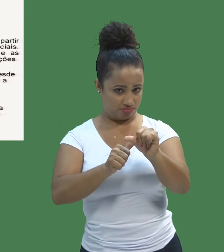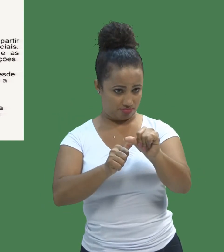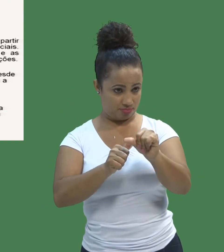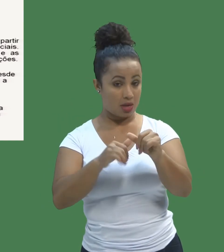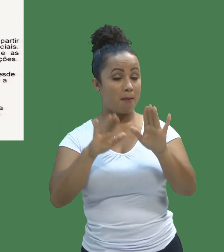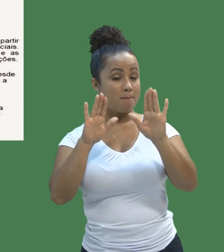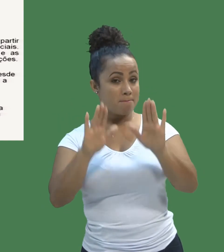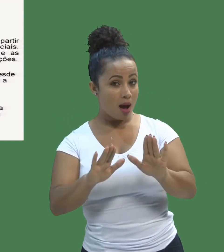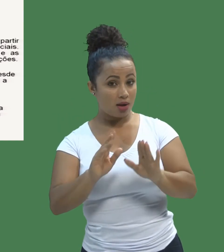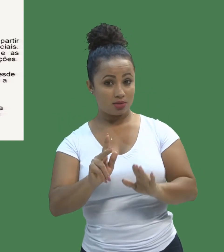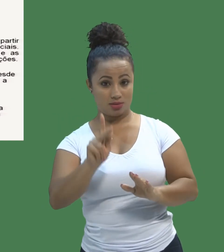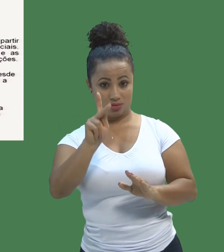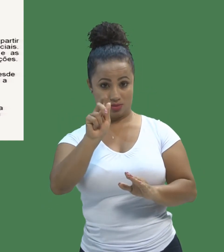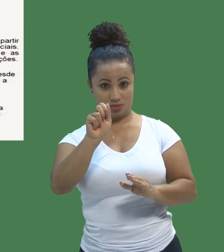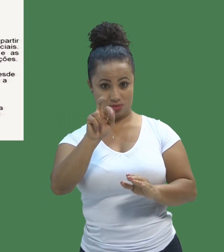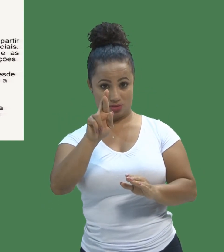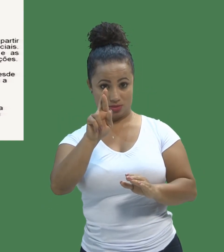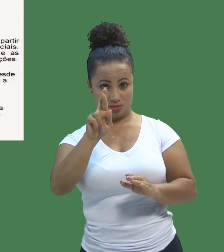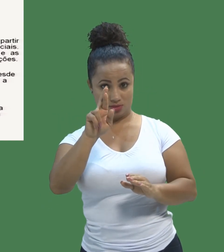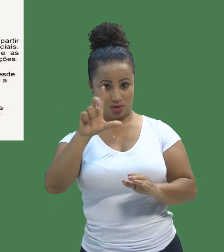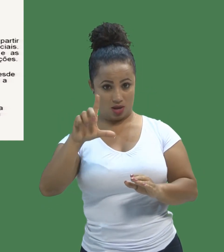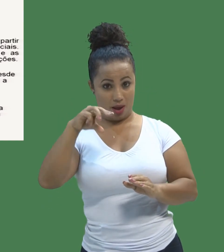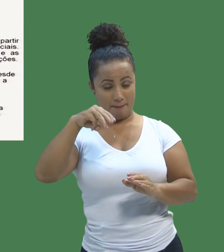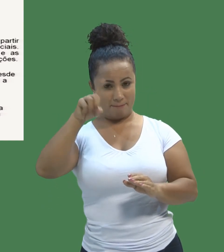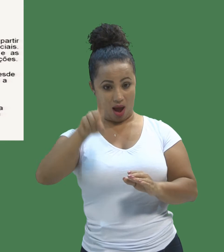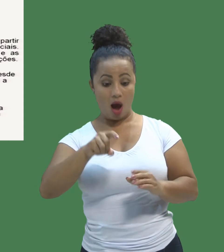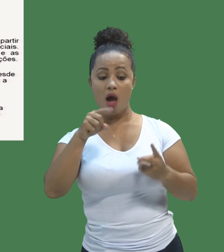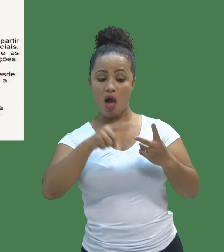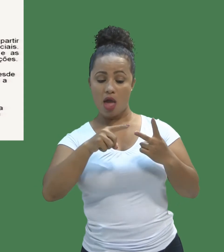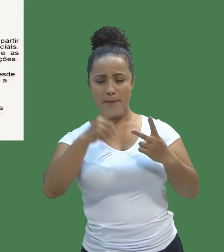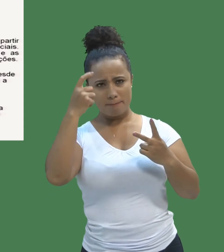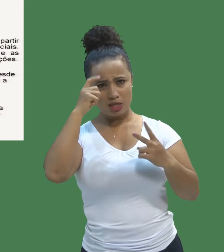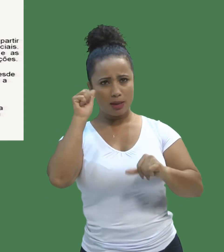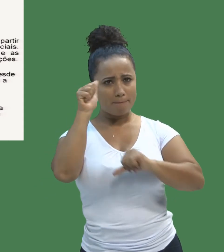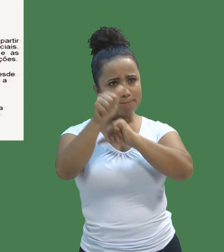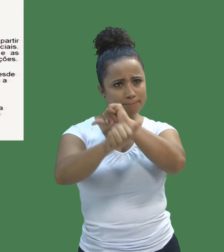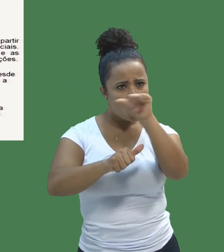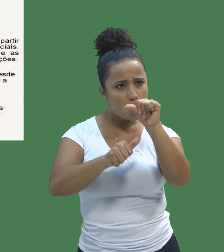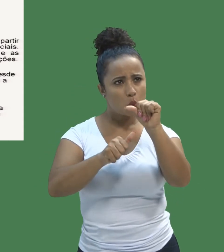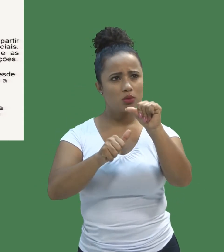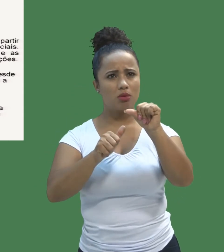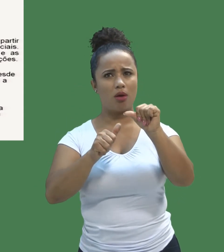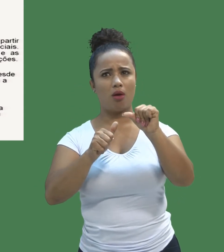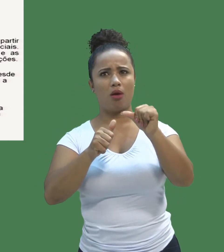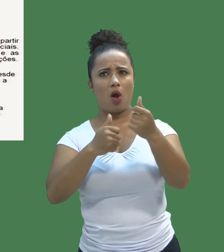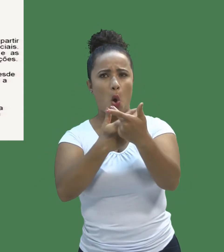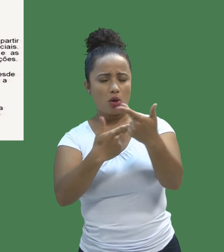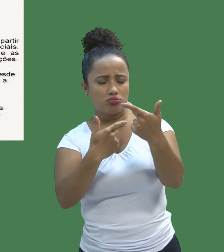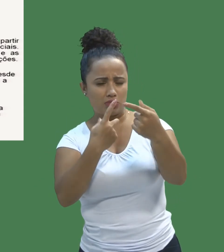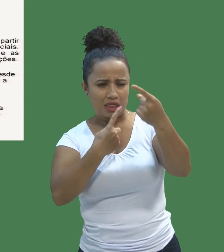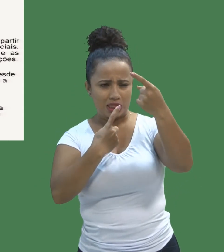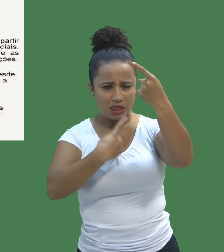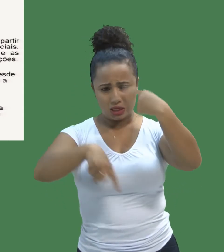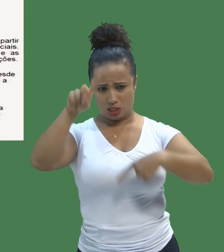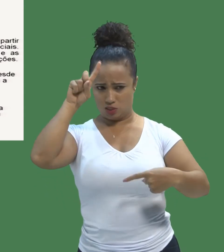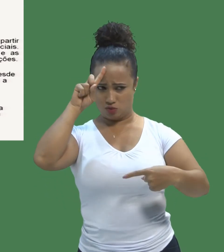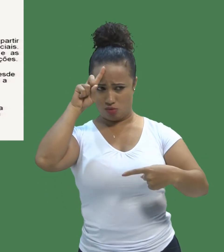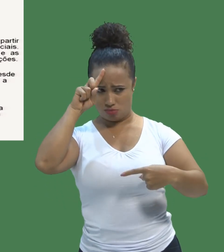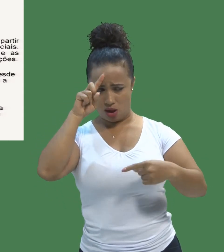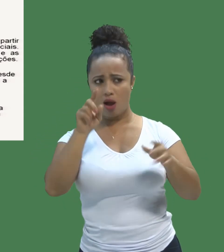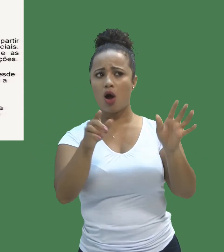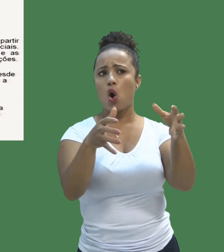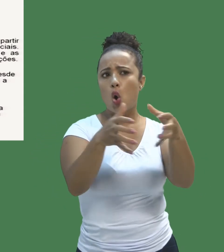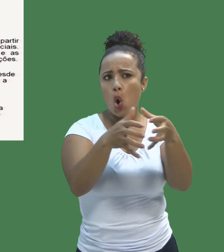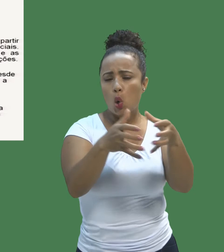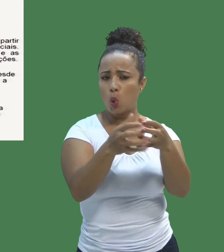Segundo Karl Marx, transformador e revolucionário, as condições econômicas e a